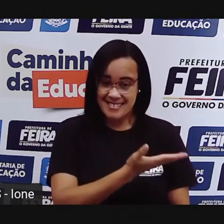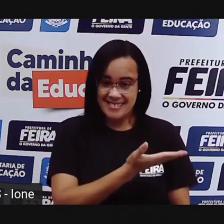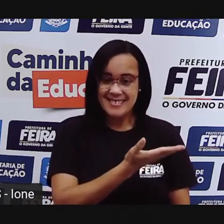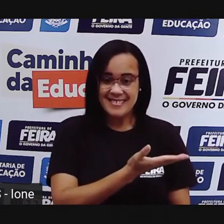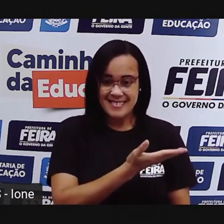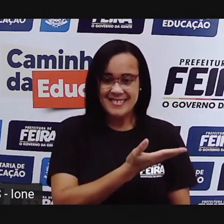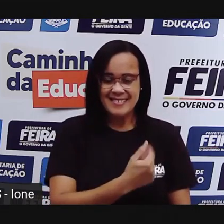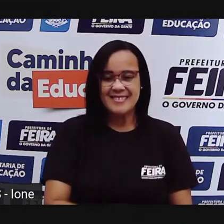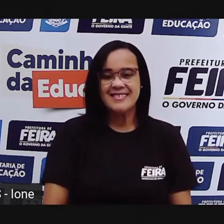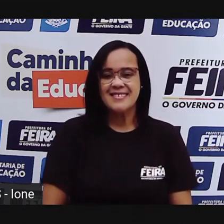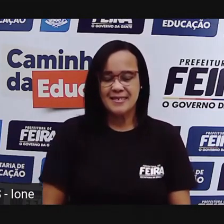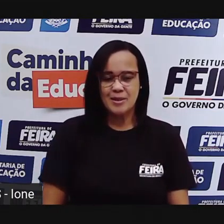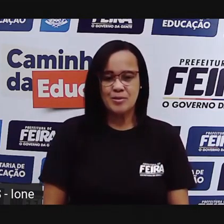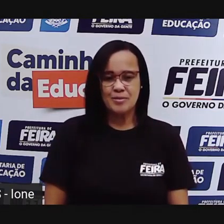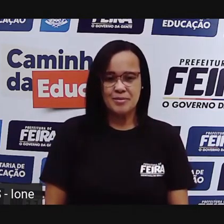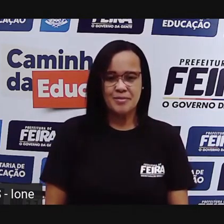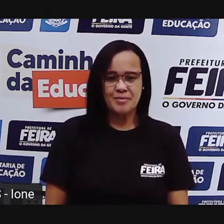laranja aqui.